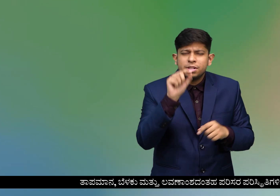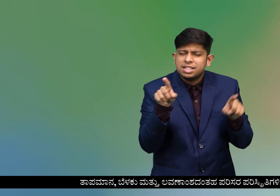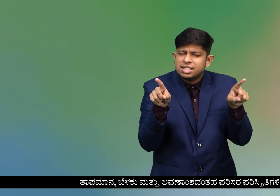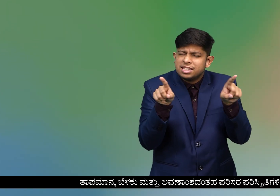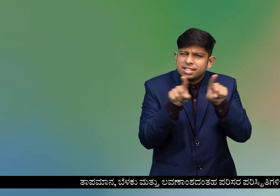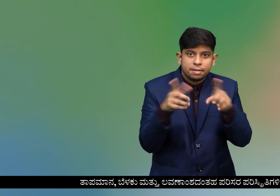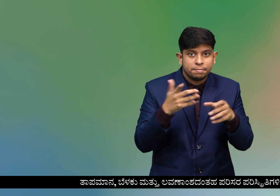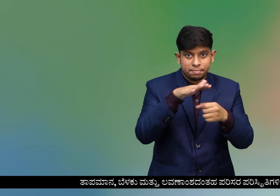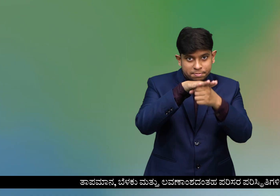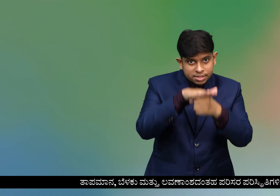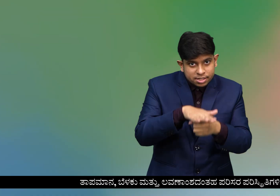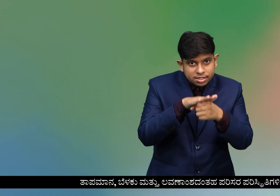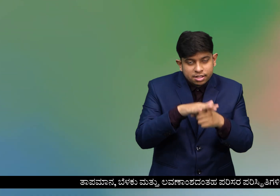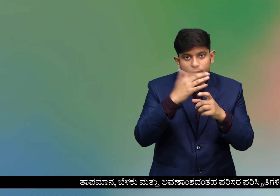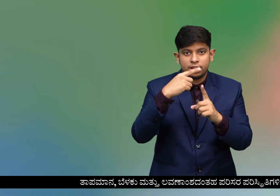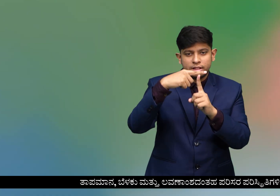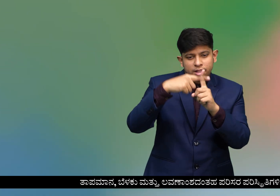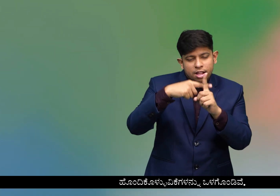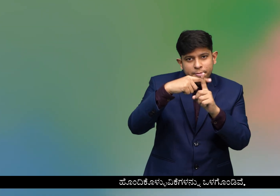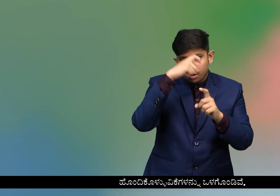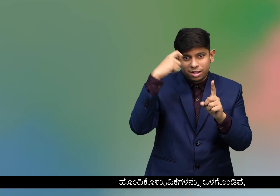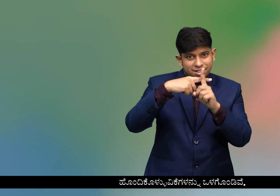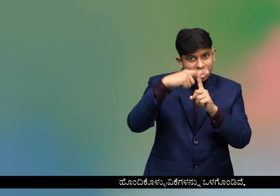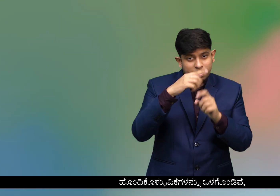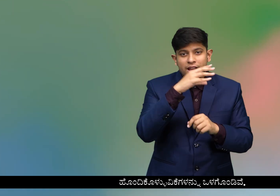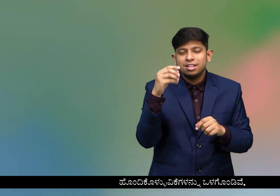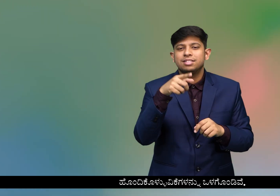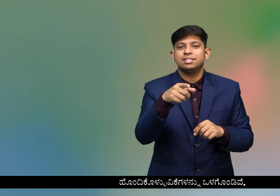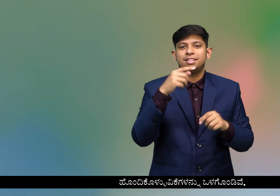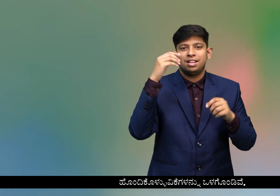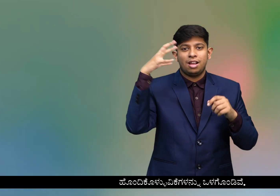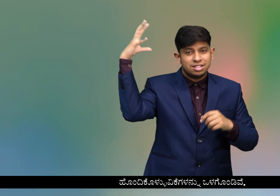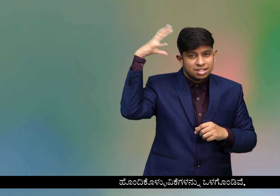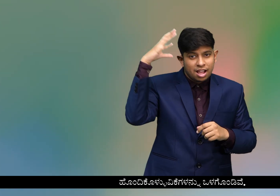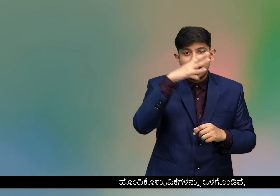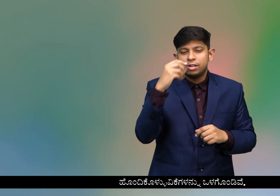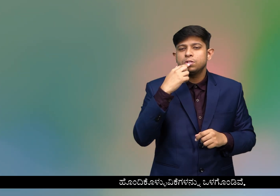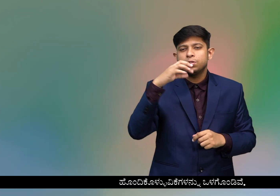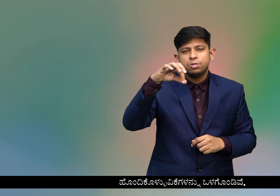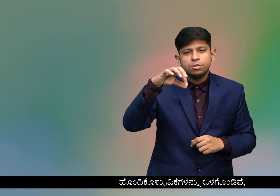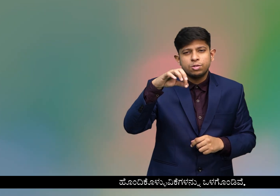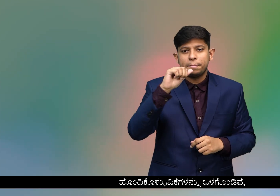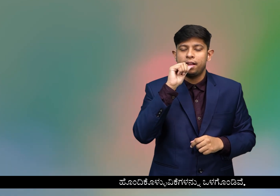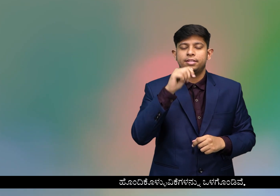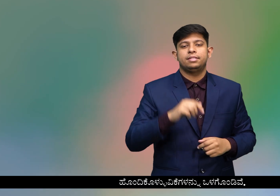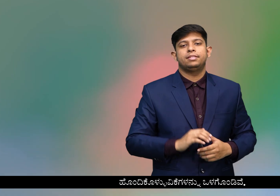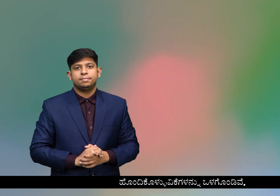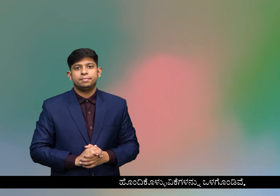ತಾಪಮಾನ, ಬೆಳಕು ಮತ್ತು ಲವಣಾಂಶದಂತಹ ಪರಿಸ್ಥಿತಿಗಳಿಗೆ ಹೊಂದಿಕೊಳ್ಳುವಿಕೆಗಳನ್ನು ಒಳಗೊಂಡಿದೆ.